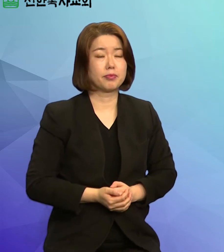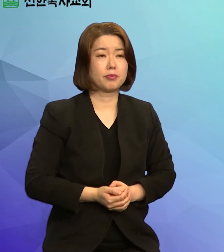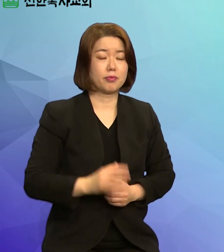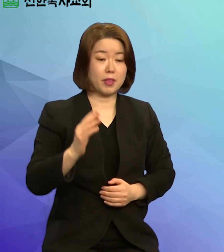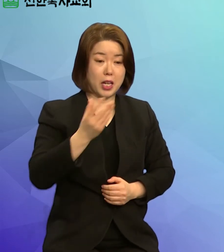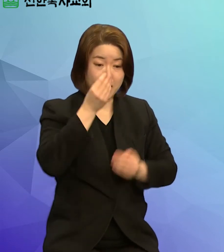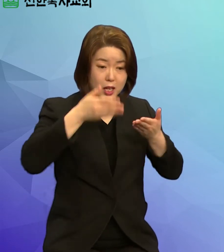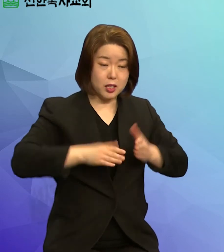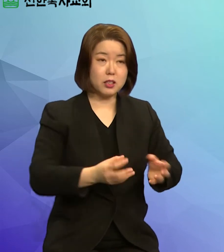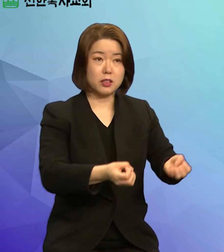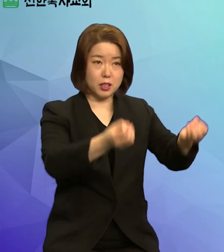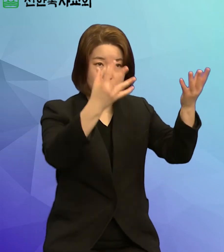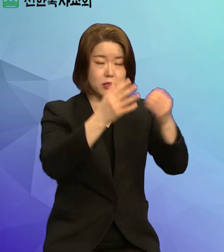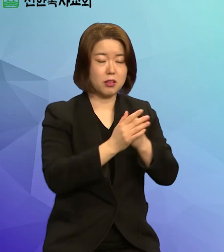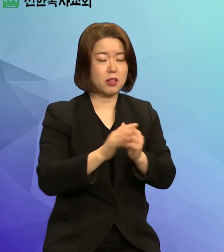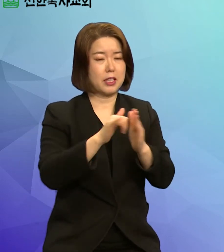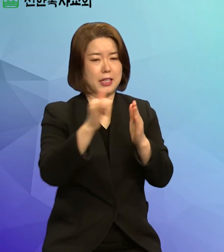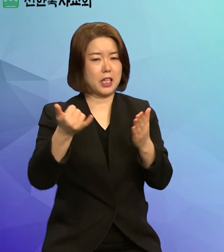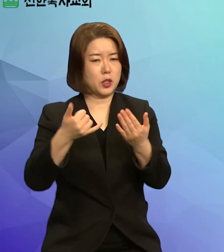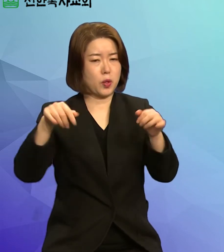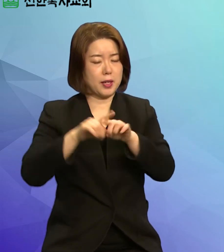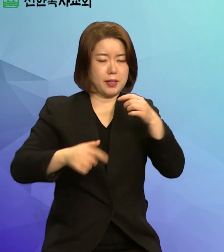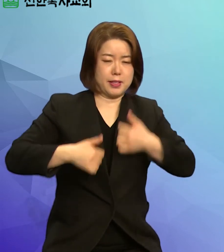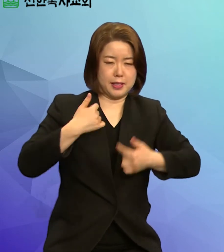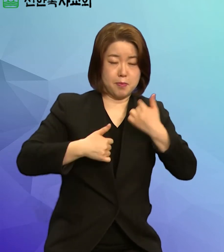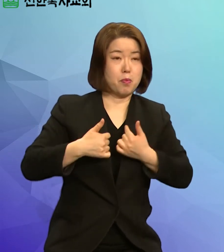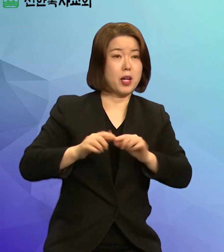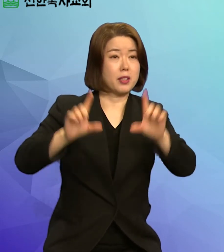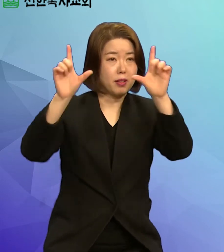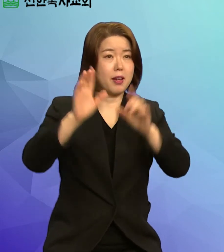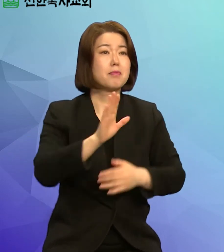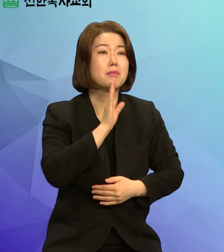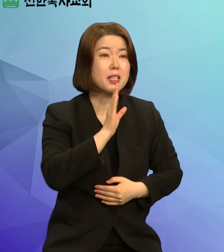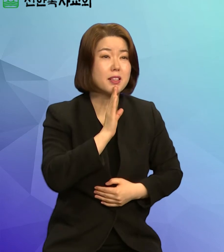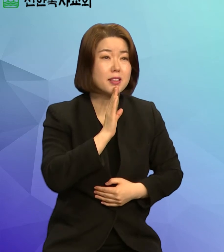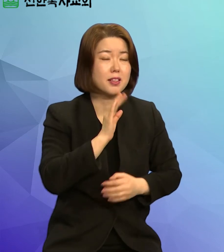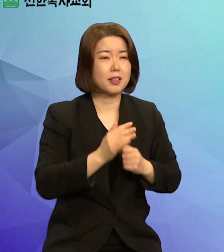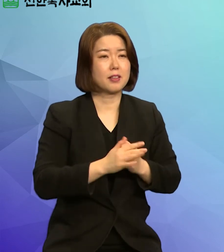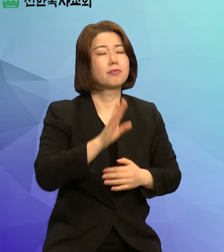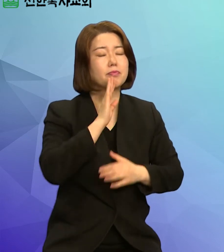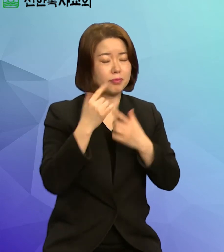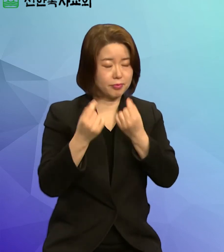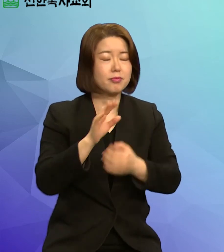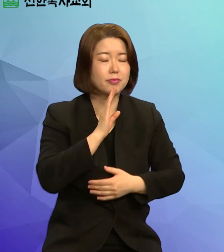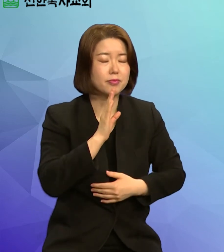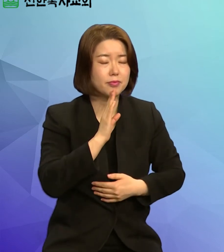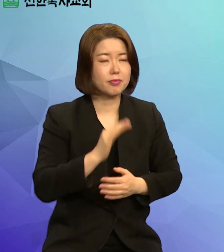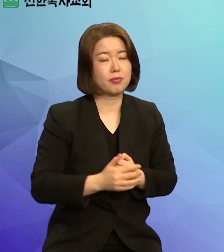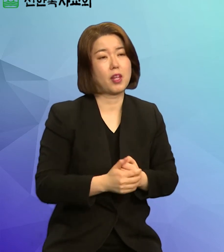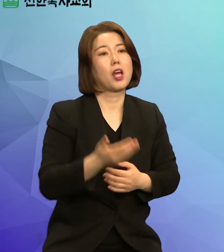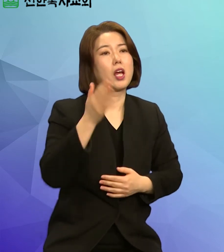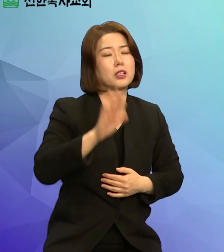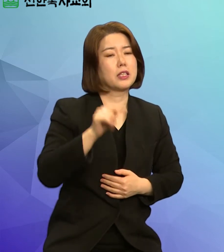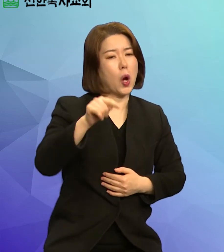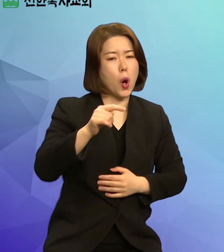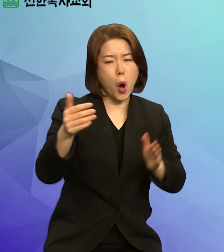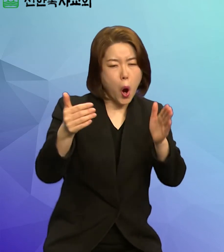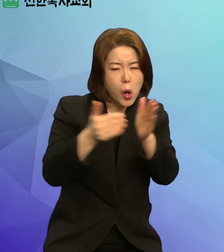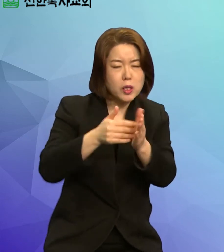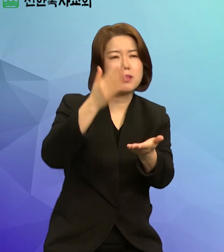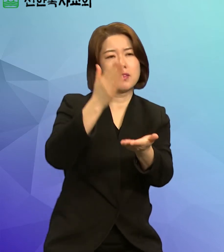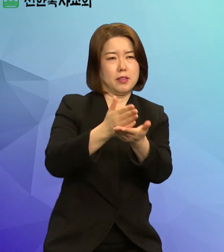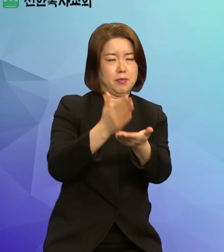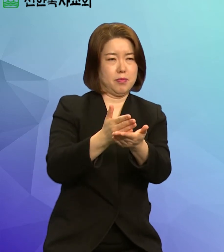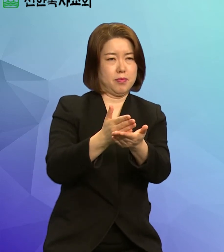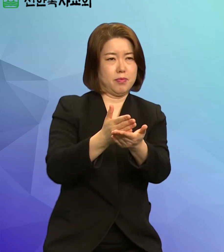성탄절 가족과 함께 기뻐할 날 맞습니다. 당연히 그렇죠. 그러나 거기서 그치면 안